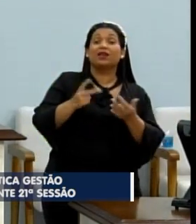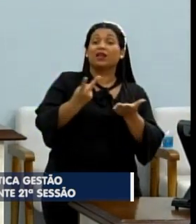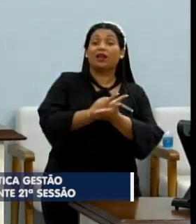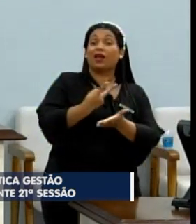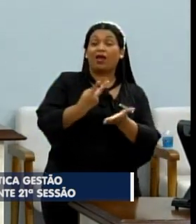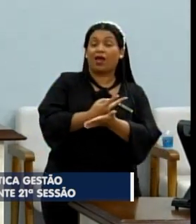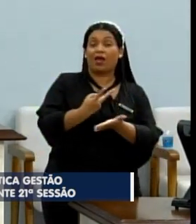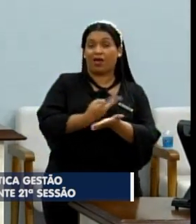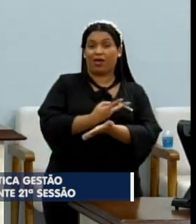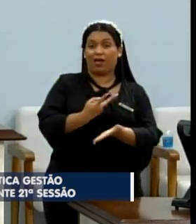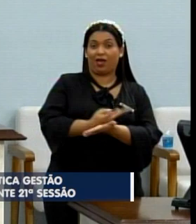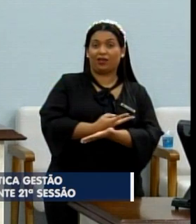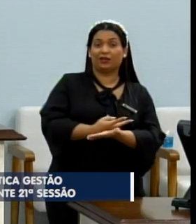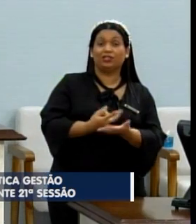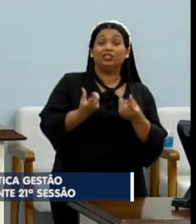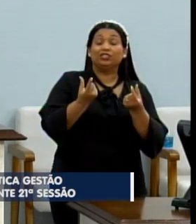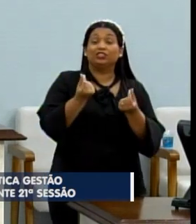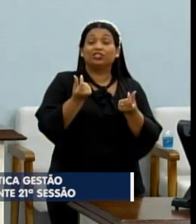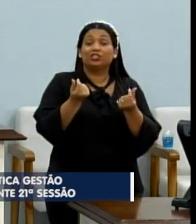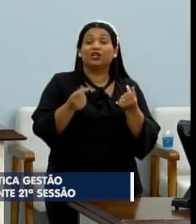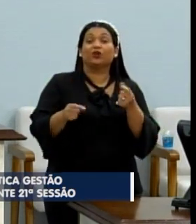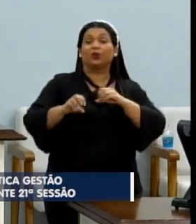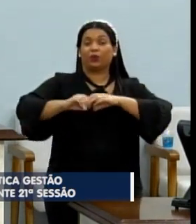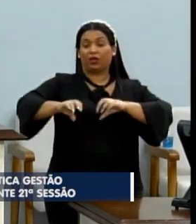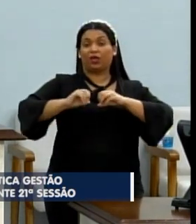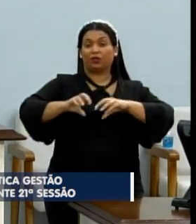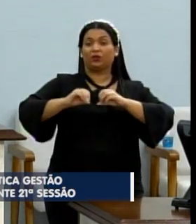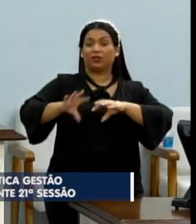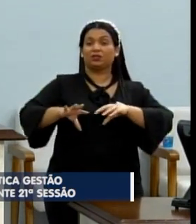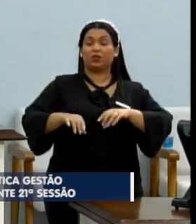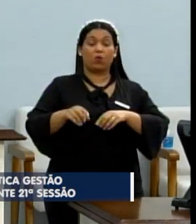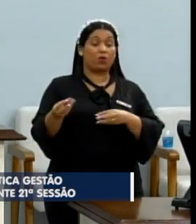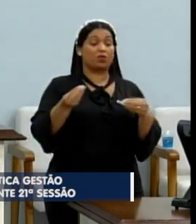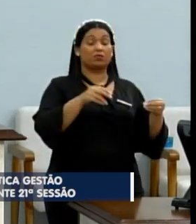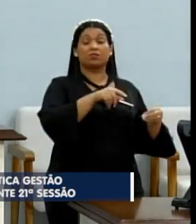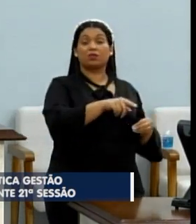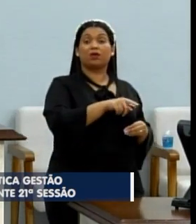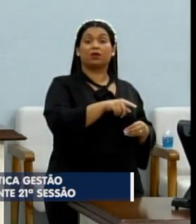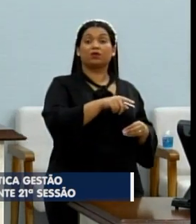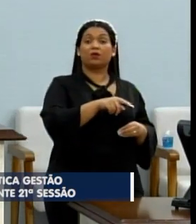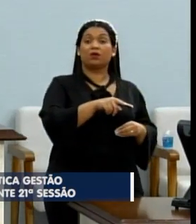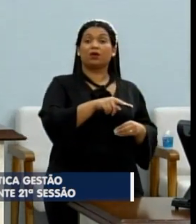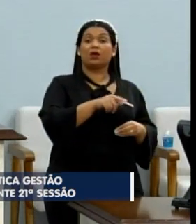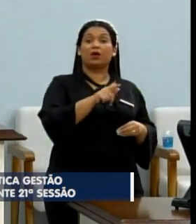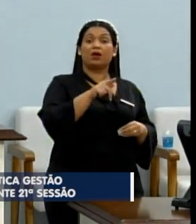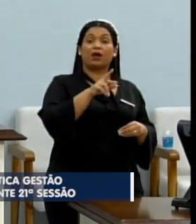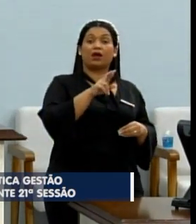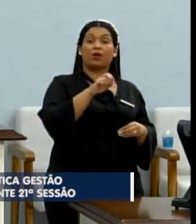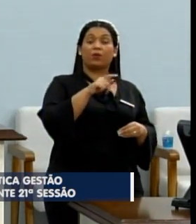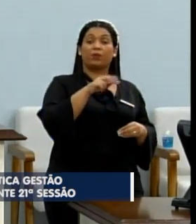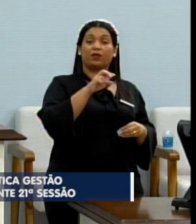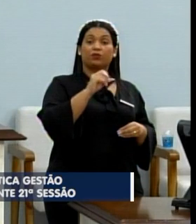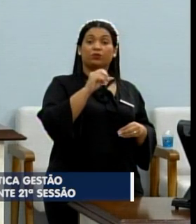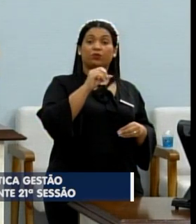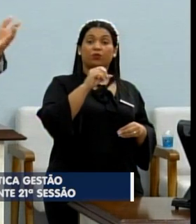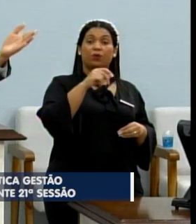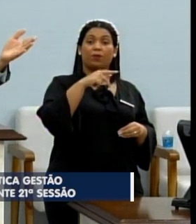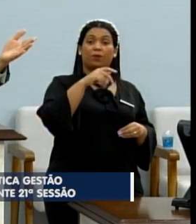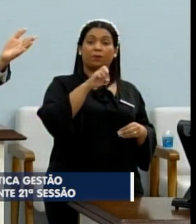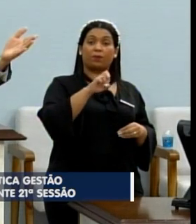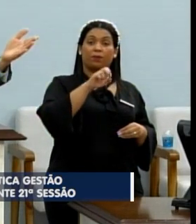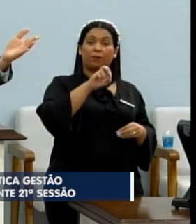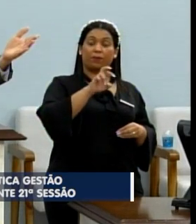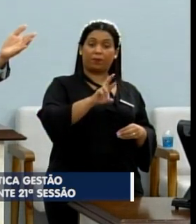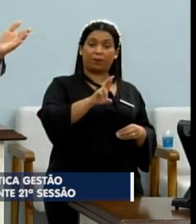ilegal tirando dinheiro da educação para colocar na Rio Preto breve E aí